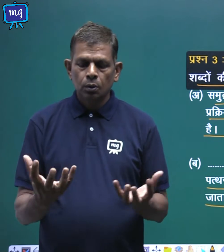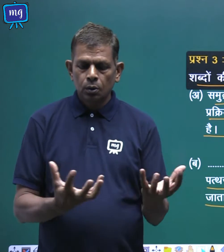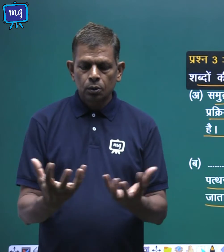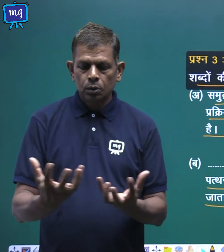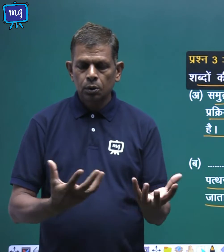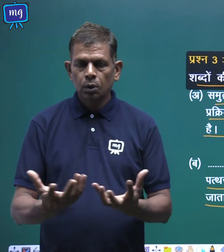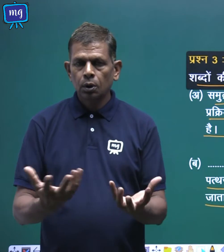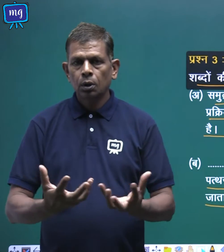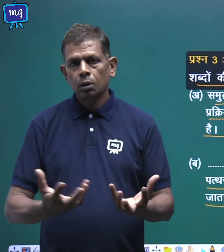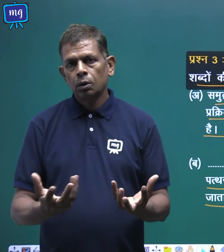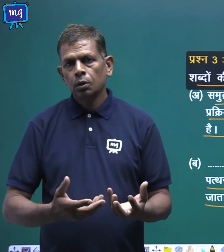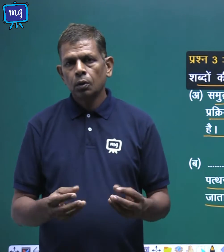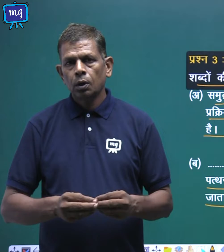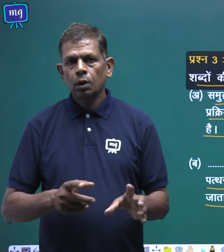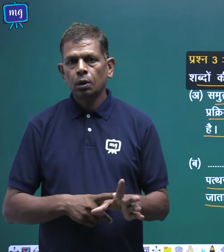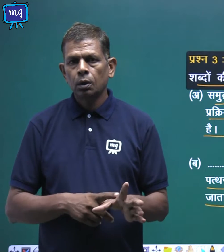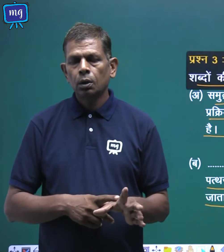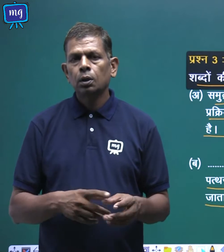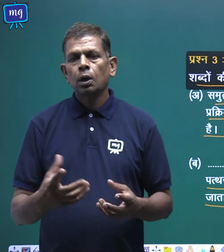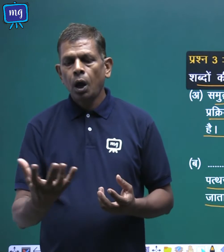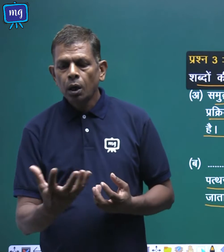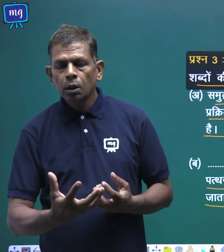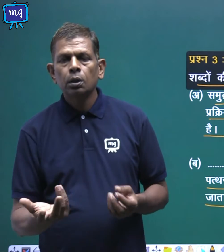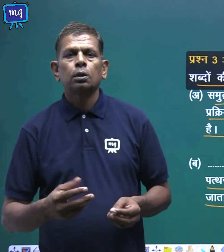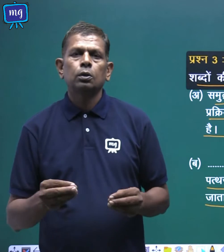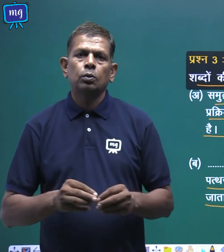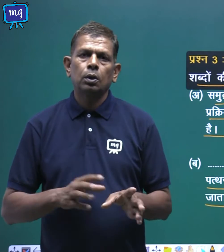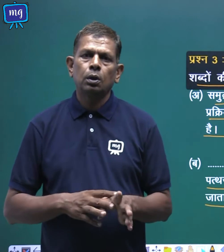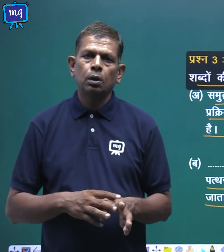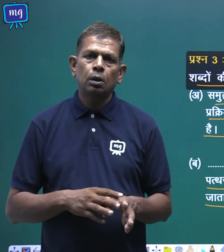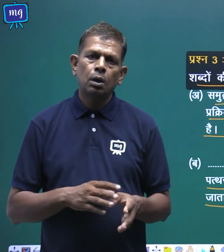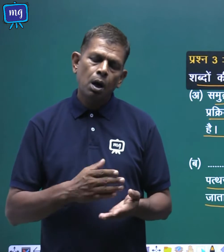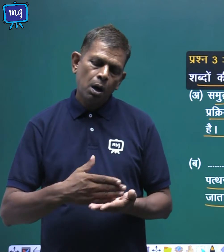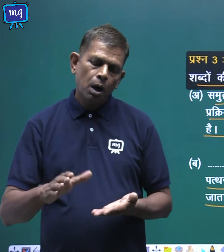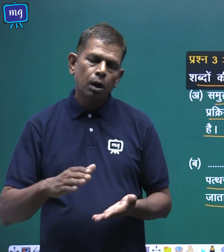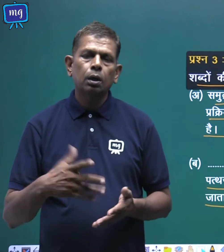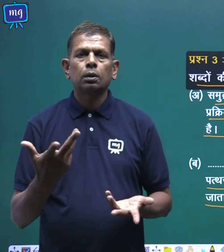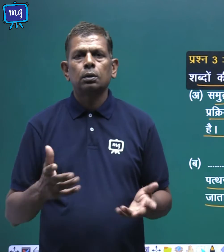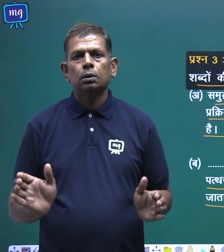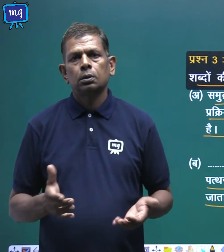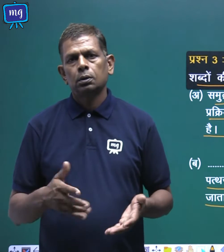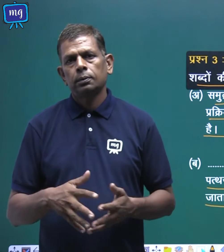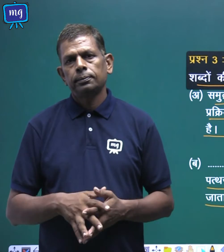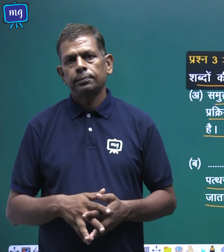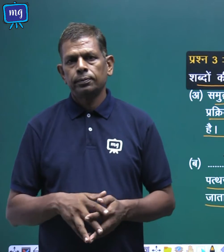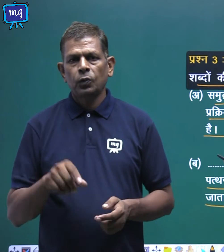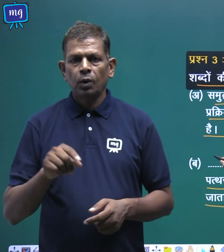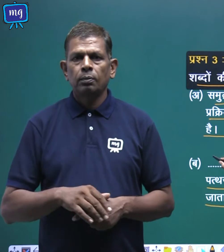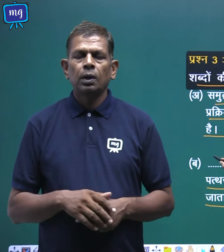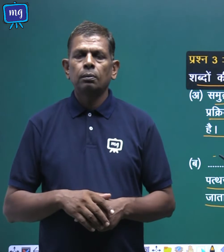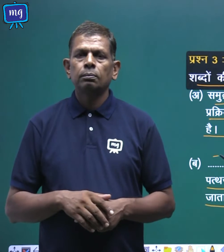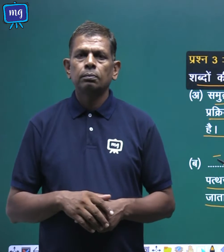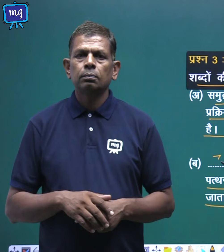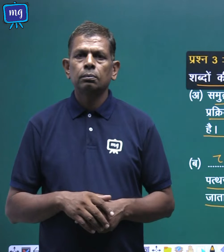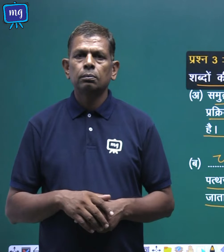चालन विधि द्वारा या छलनी के द्वारा हम अलग कर सकते हैं। तो हम यहाँ